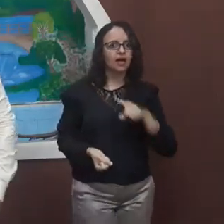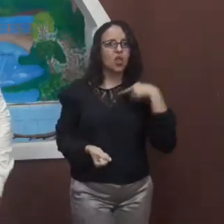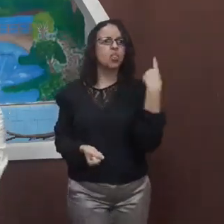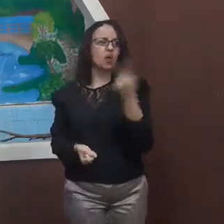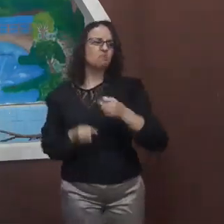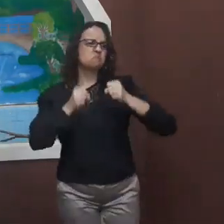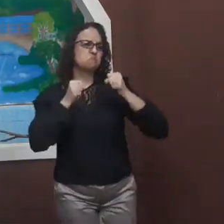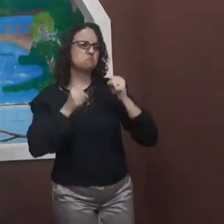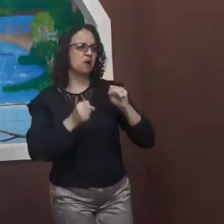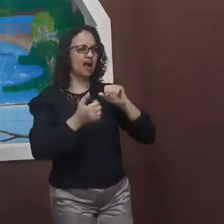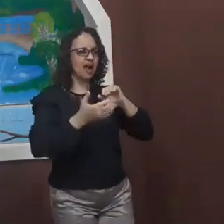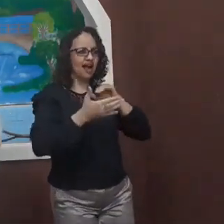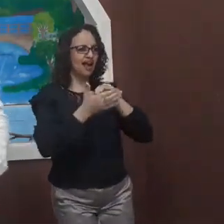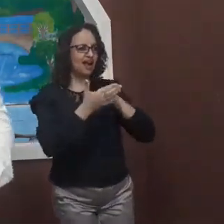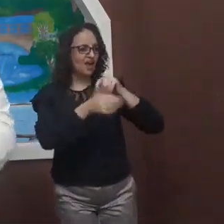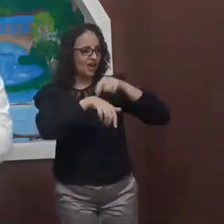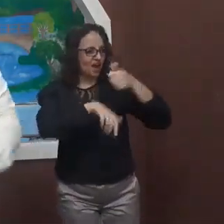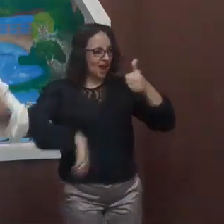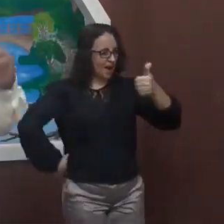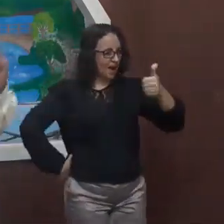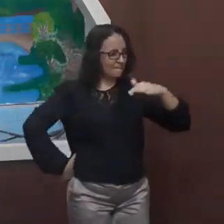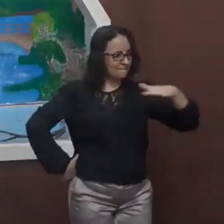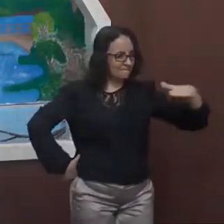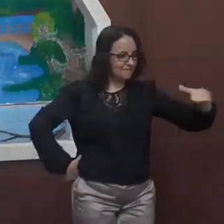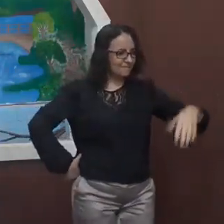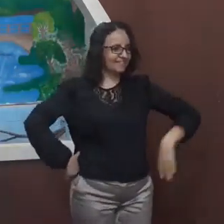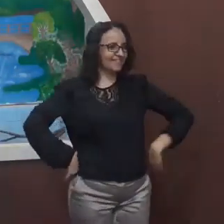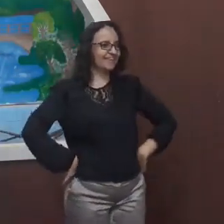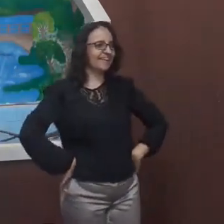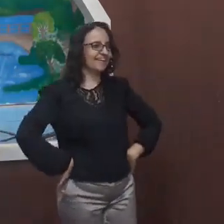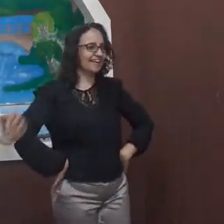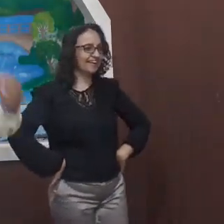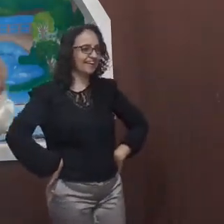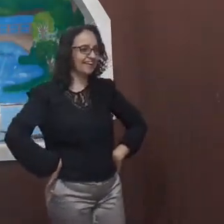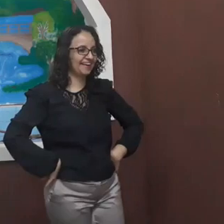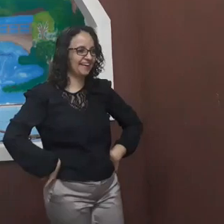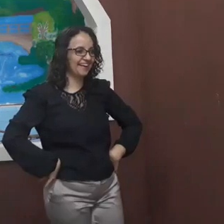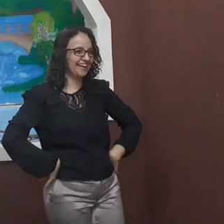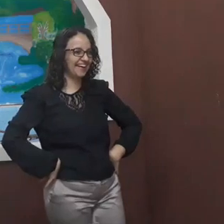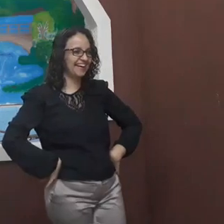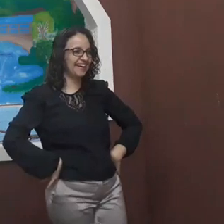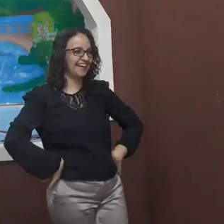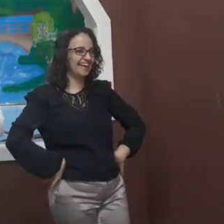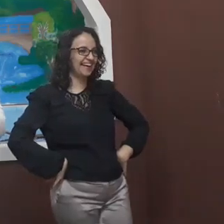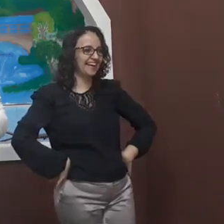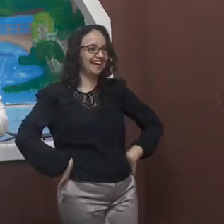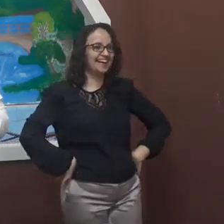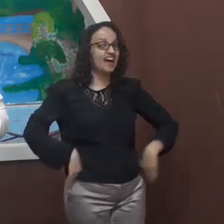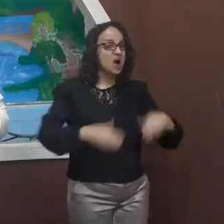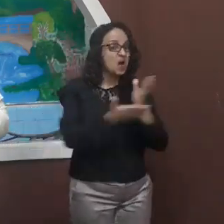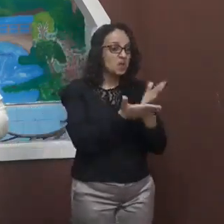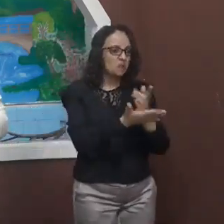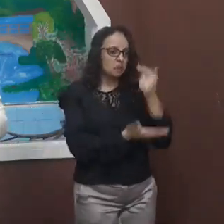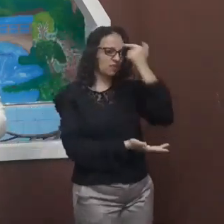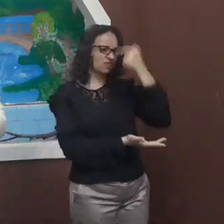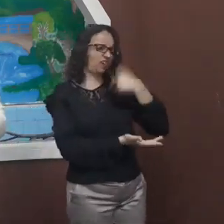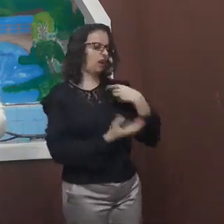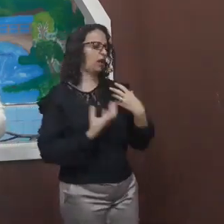11h30. Mas tem gente que fala: estou cansado da vida, eu estou cansado de tudo.